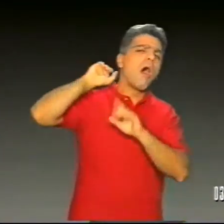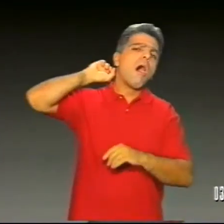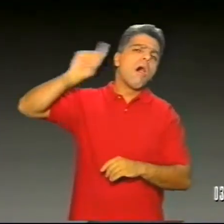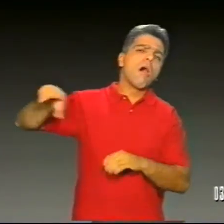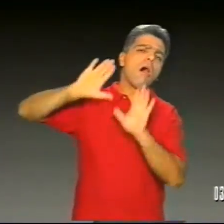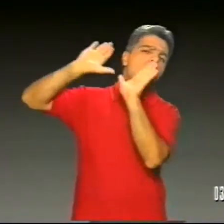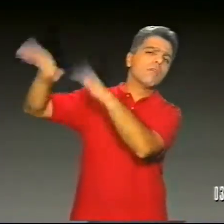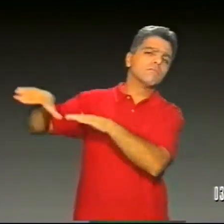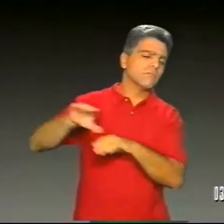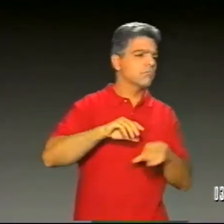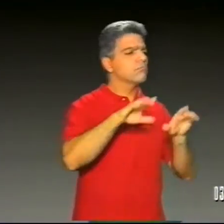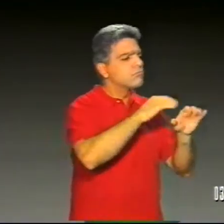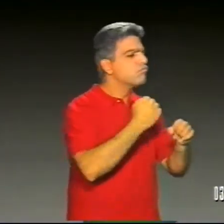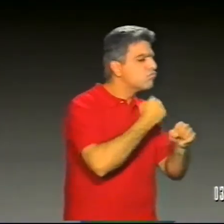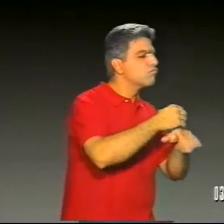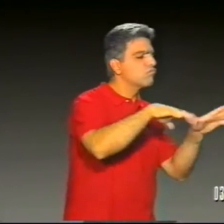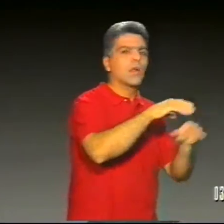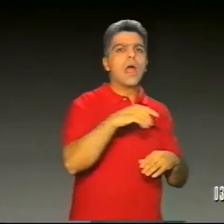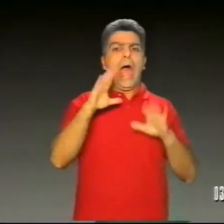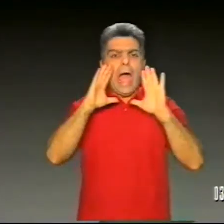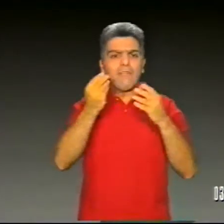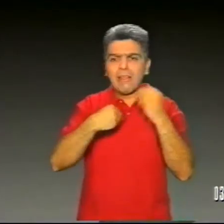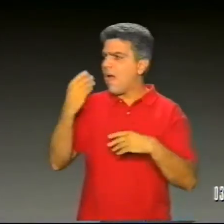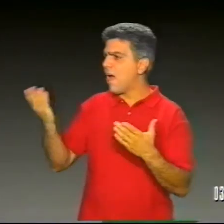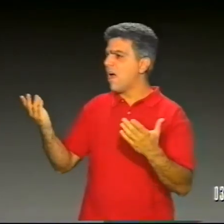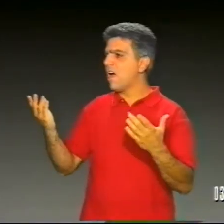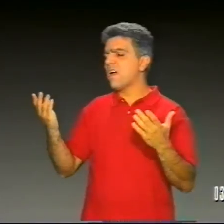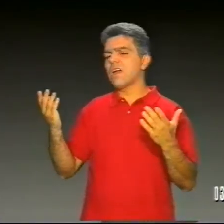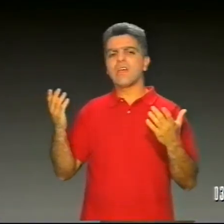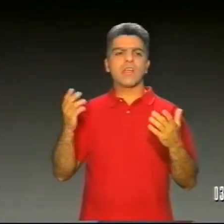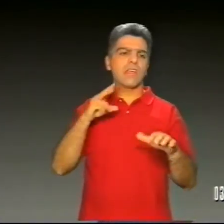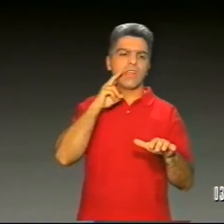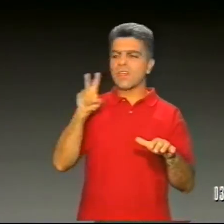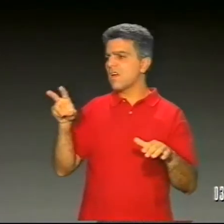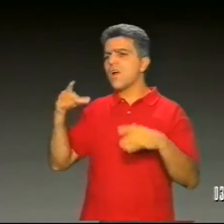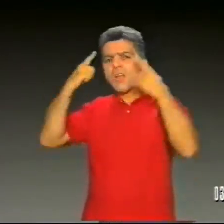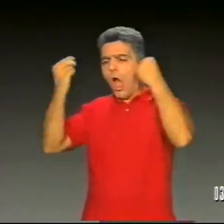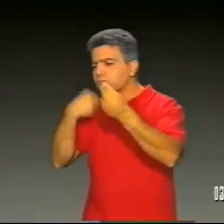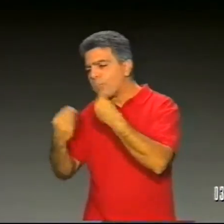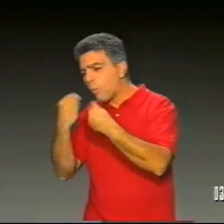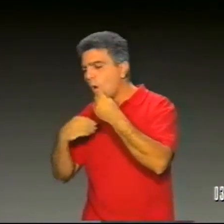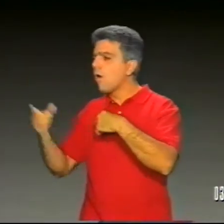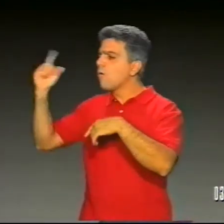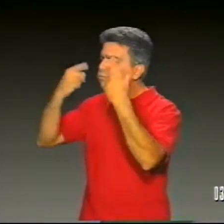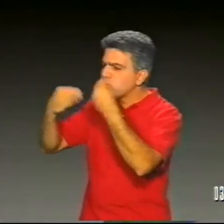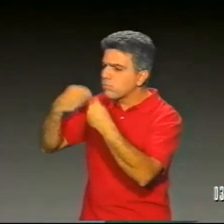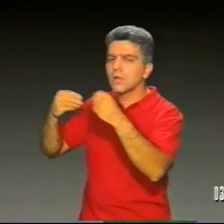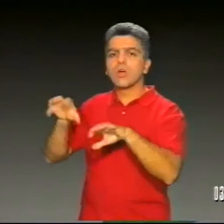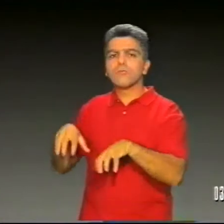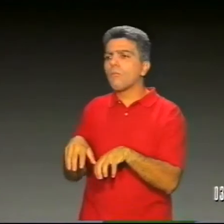Φώναζε ο Βοσκός και όλοι οι χωρικοί αδιαφορούσαν. Έκαναν τις δουλειές τους σαν να μην συνέβαινε τίποτα. Ο Βοσκός φώναζε: Σας παρακαλώ, βοηθήστε με. Και είδε ξαφνικά